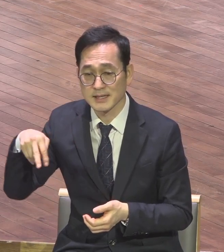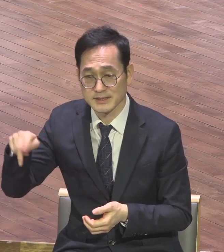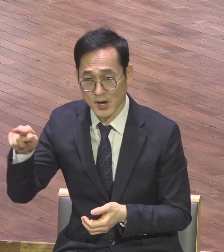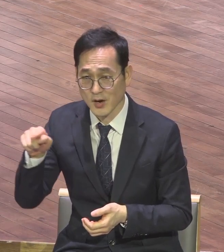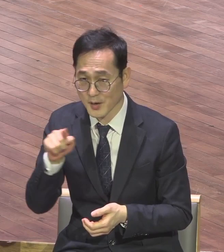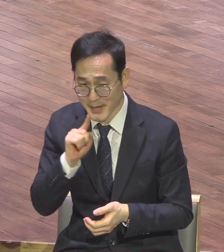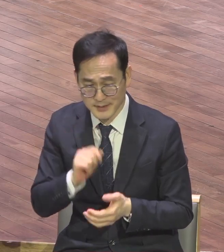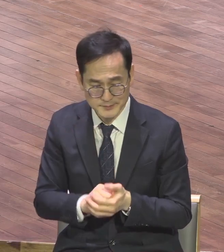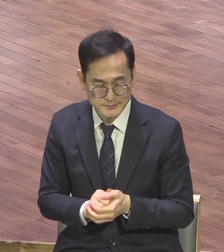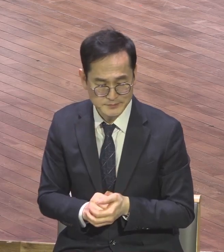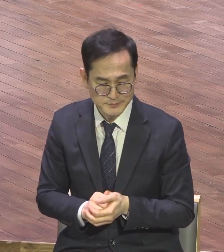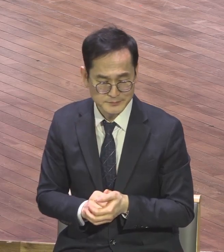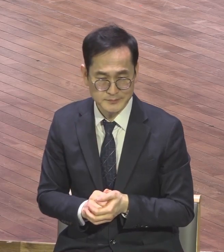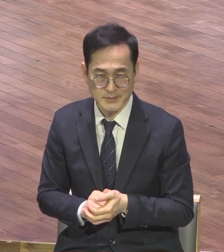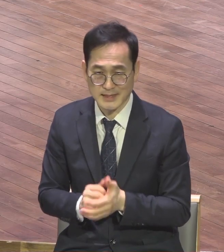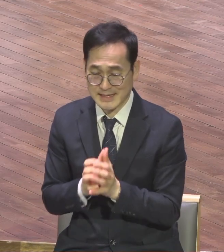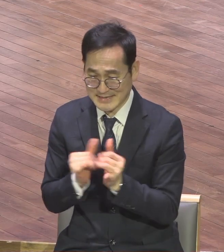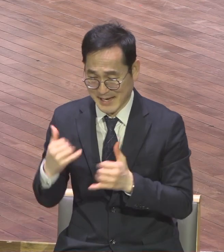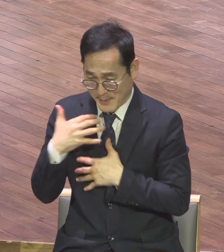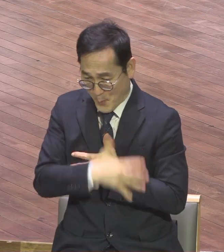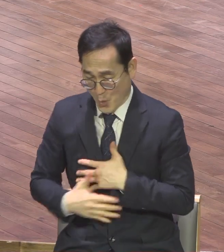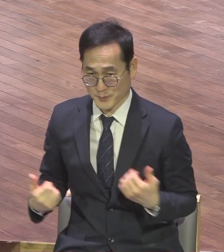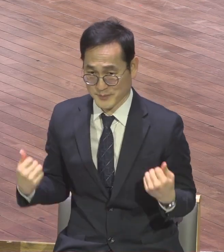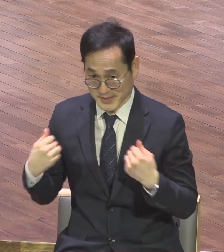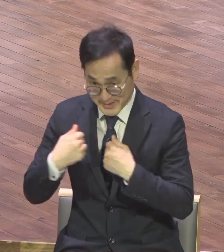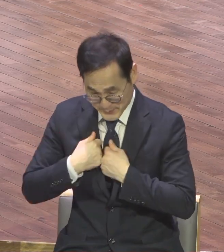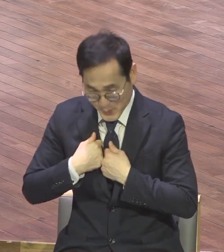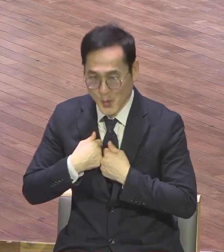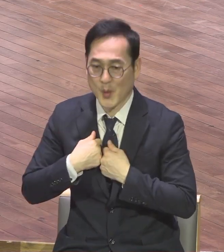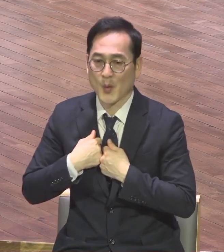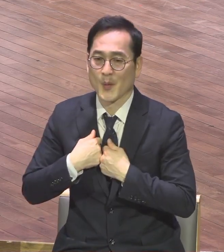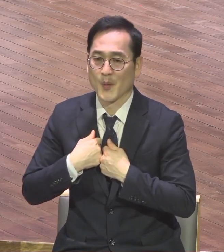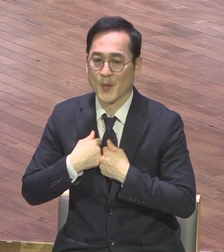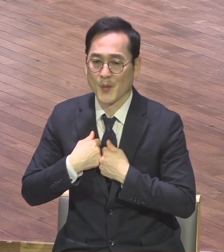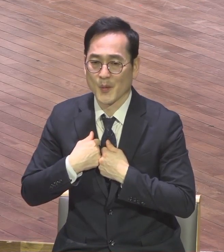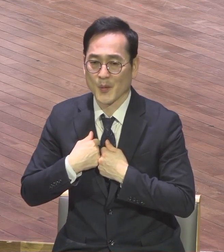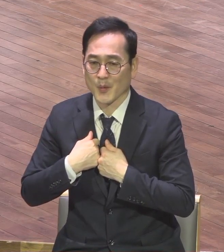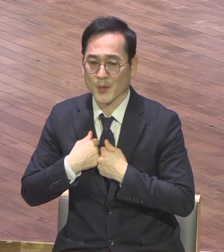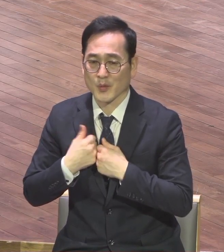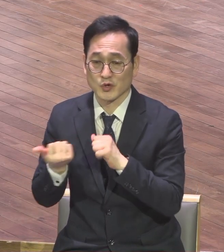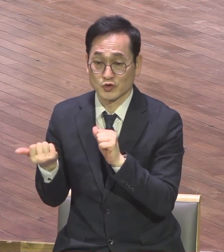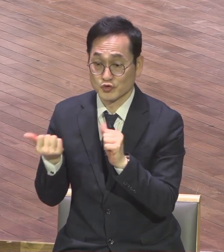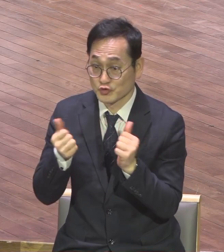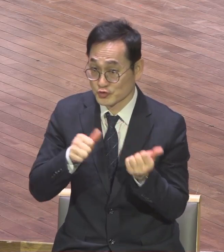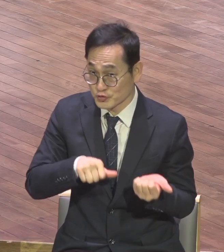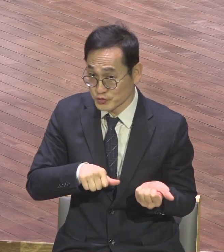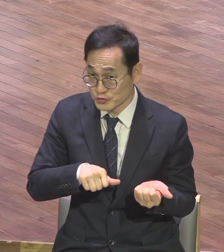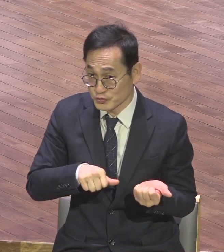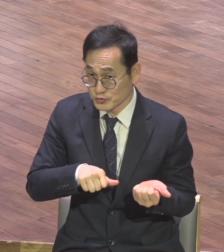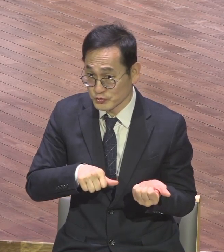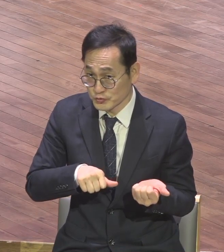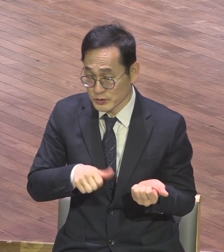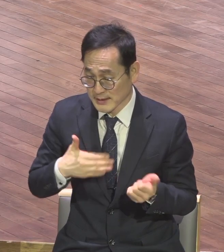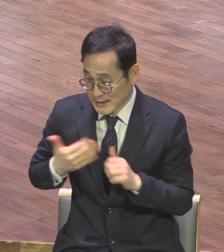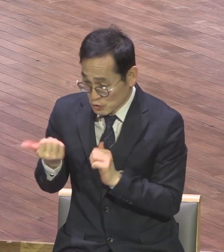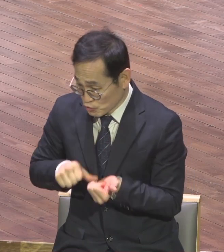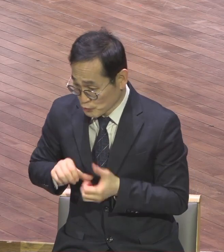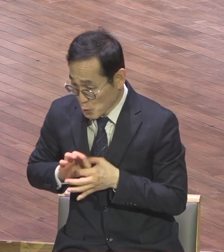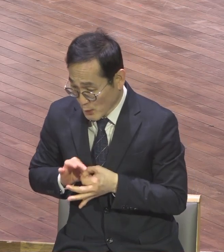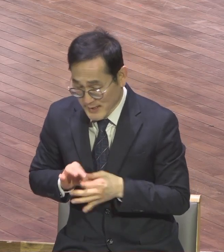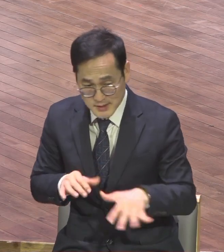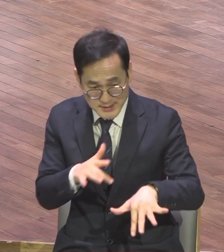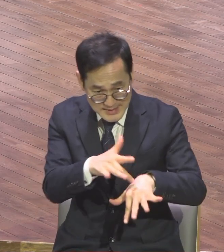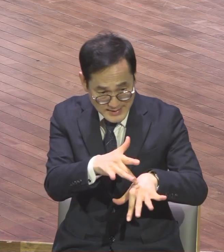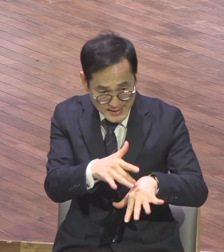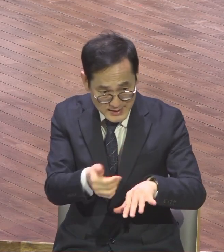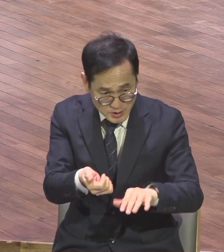혈과 육을 함께 지내신 이유가 죽음을 통하여 죽음의 세력을 잡은 자 곧